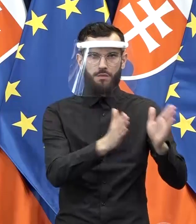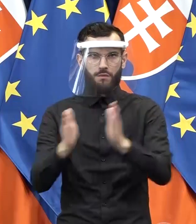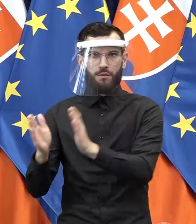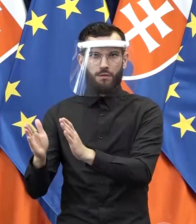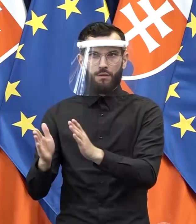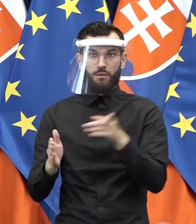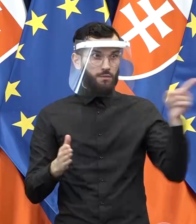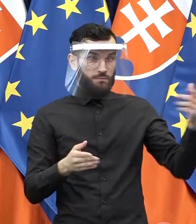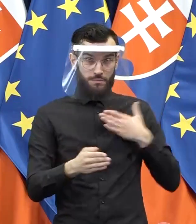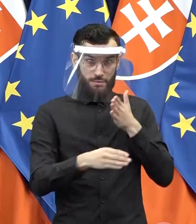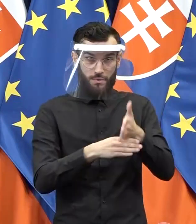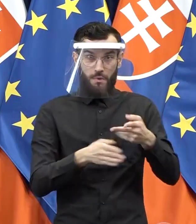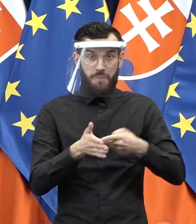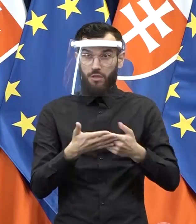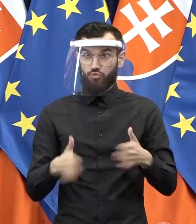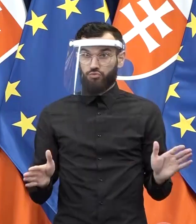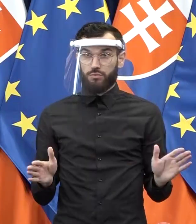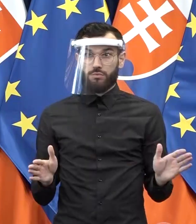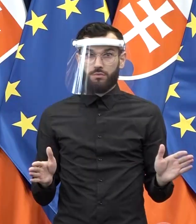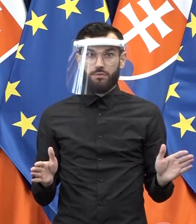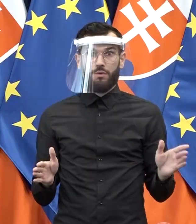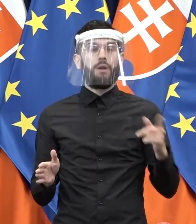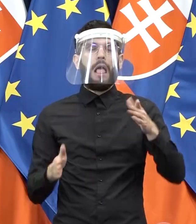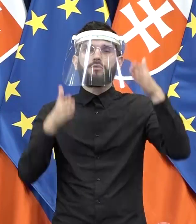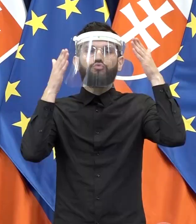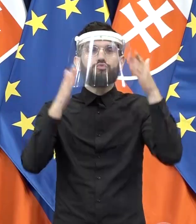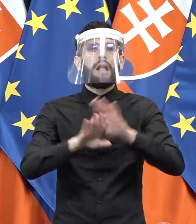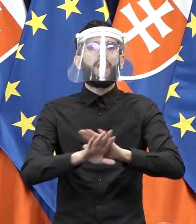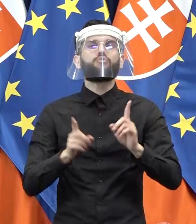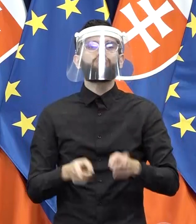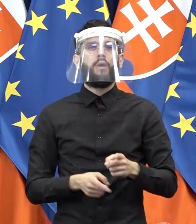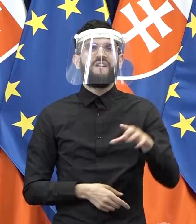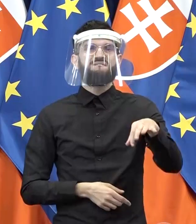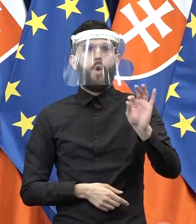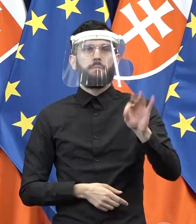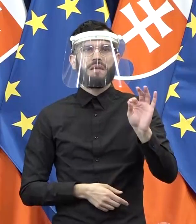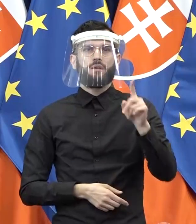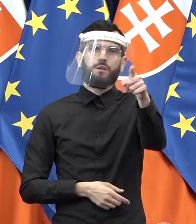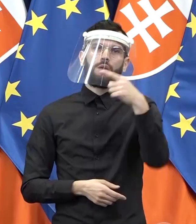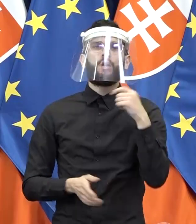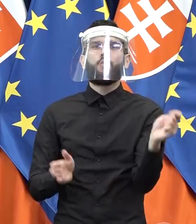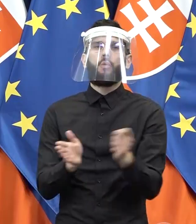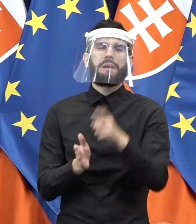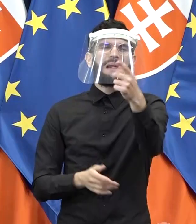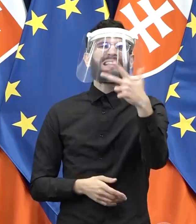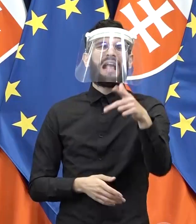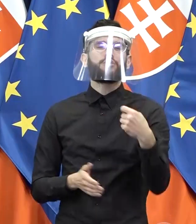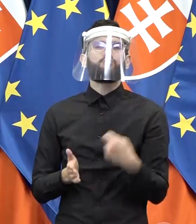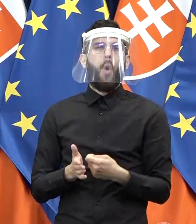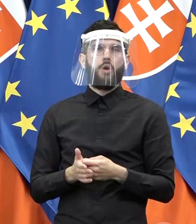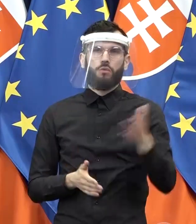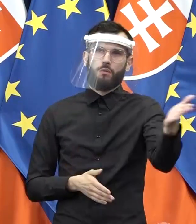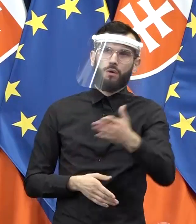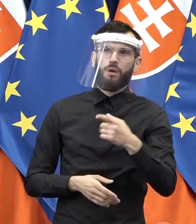Žiadny plán. Tu sa sústredilo len na voľby, kúpovanie si voličov cez 13. dôchodky v čase, kedy mali